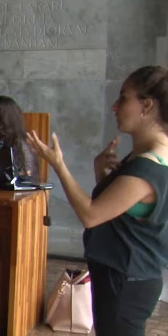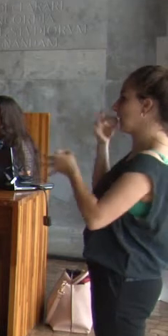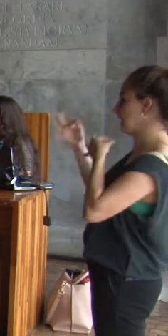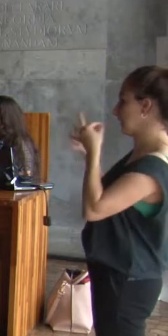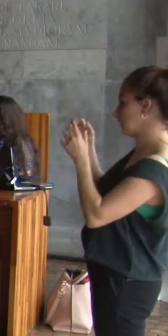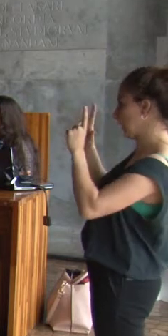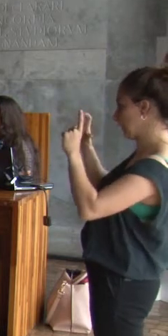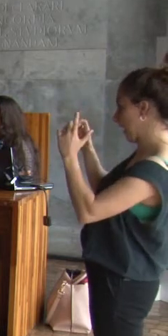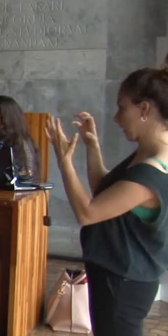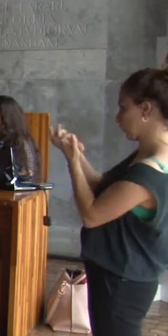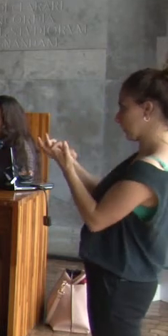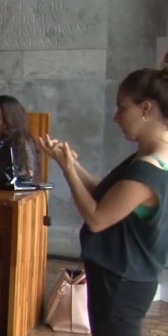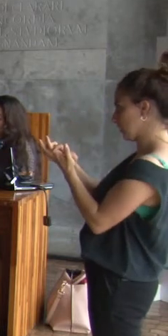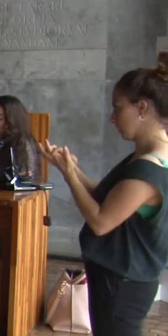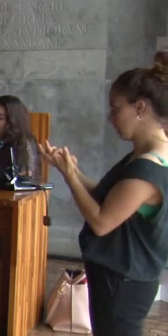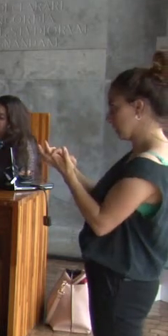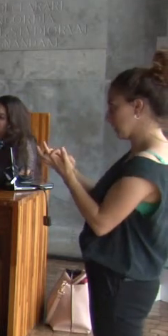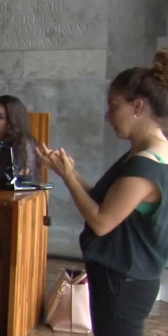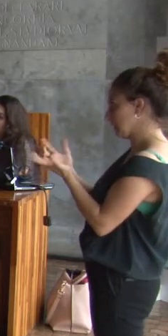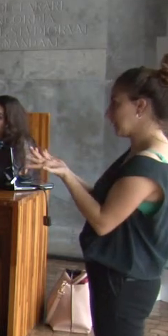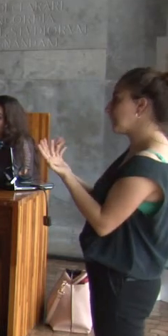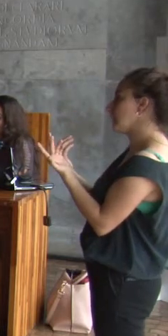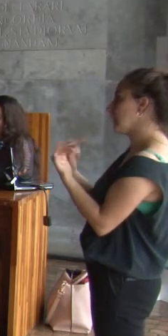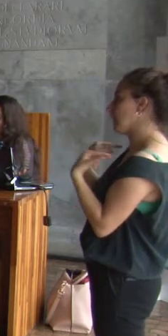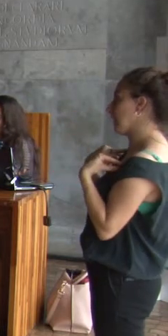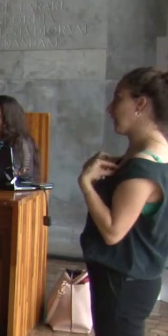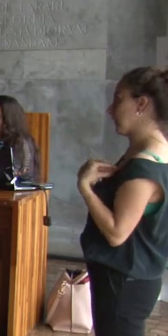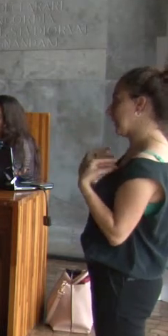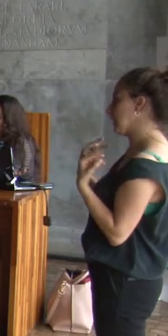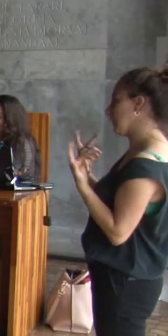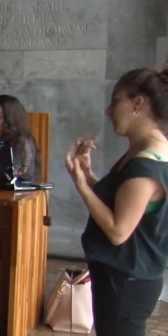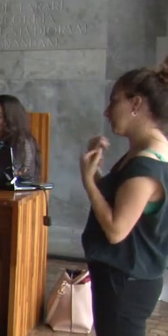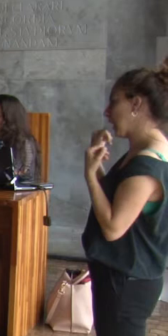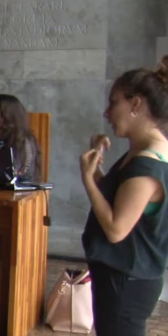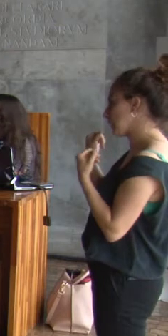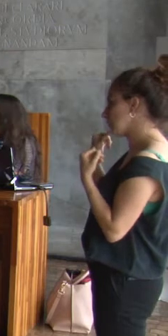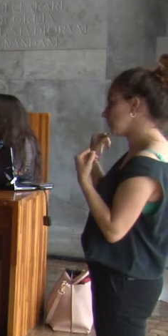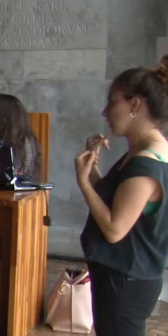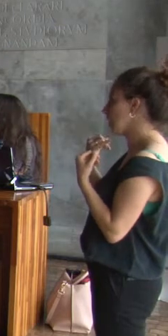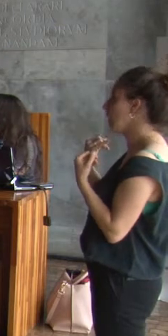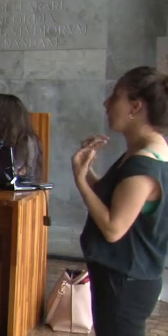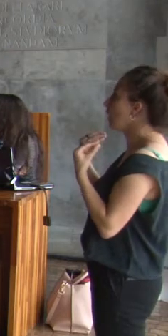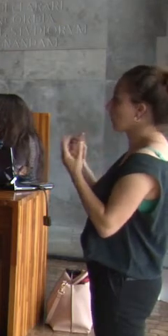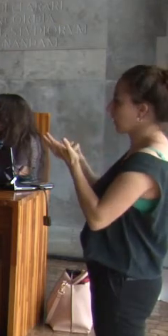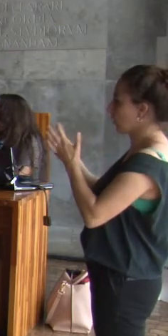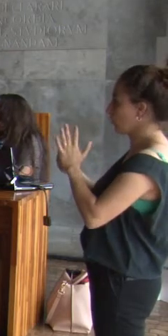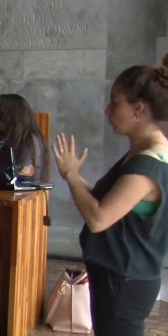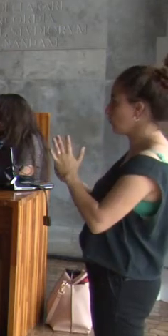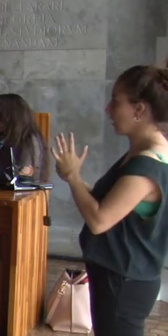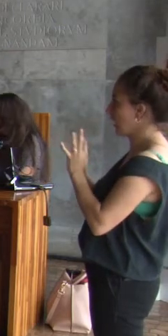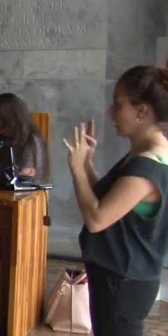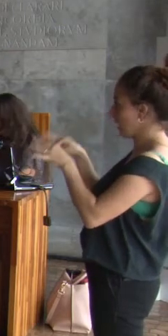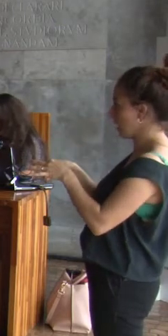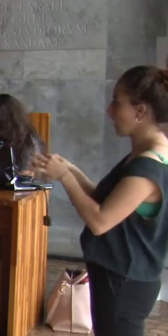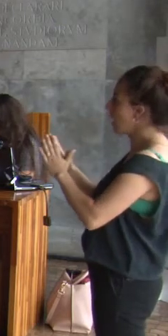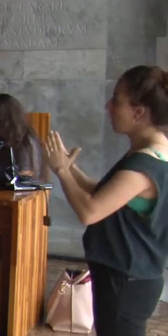immagini. E devo dire che la mia vita è stata molto facile, molto più facilitata dall'ingresso delle tecnologie, anche perché molti